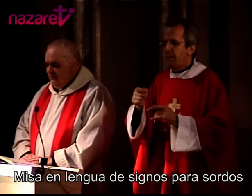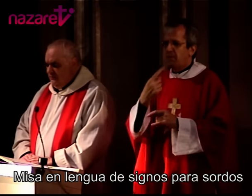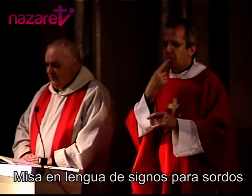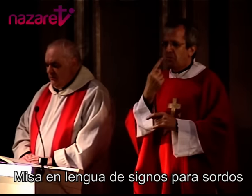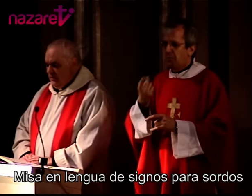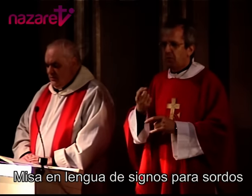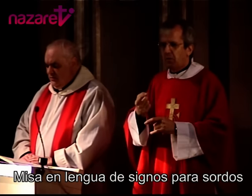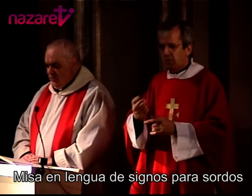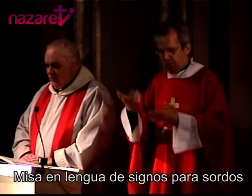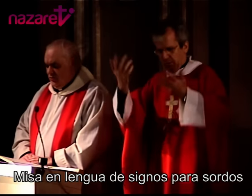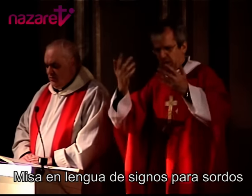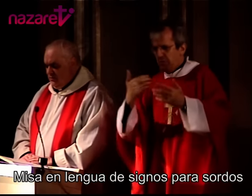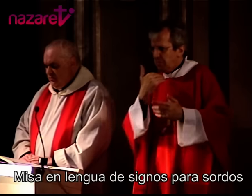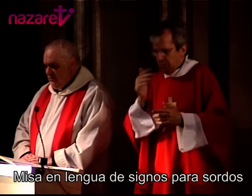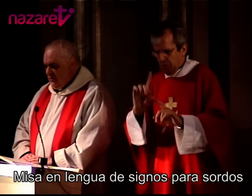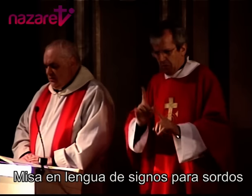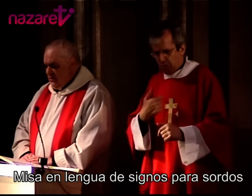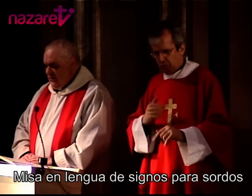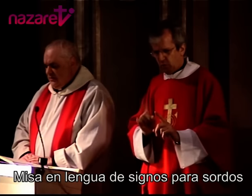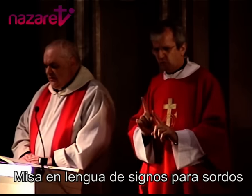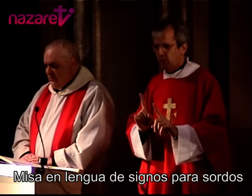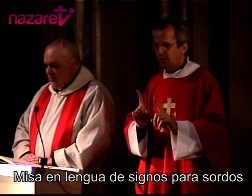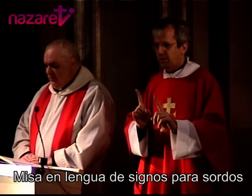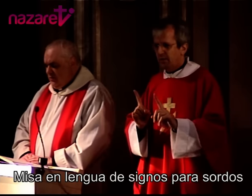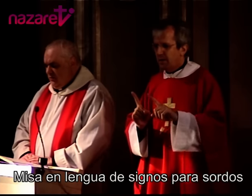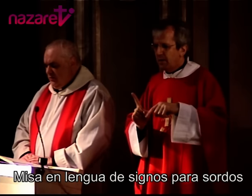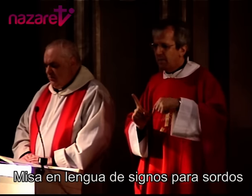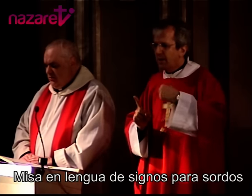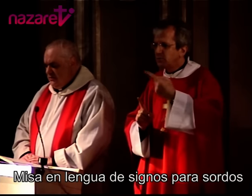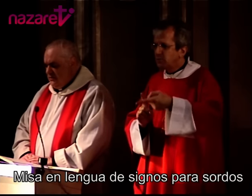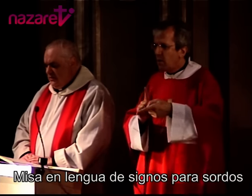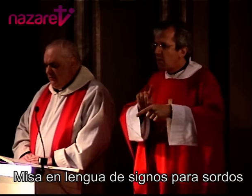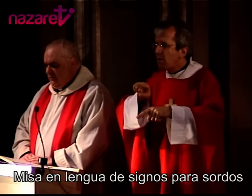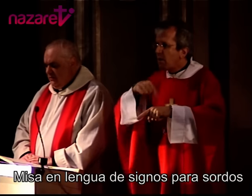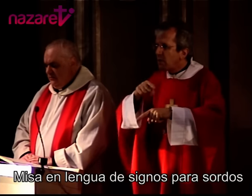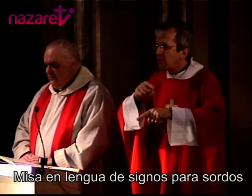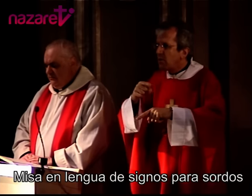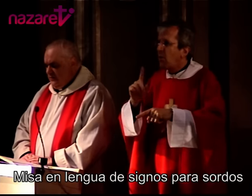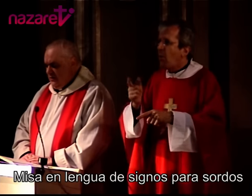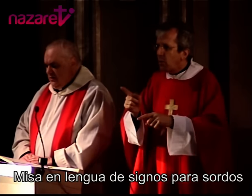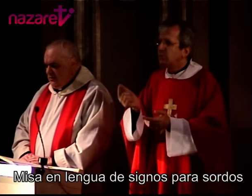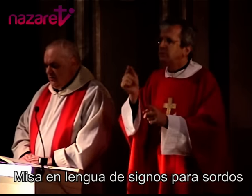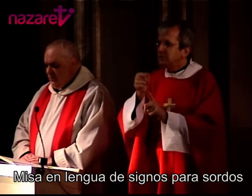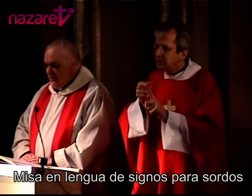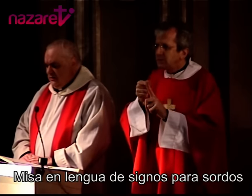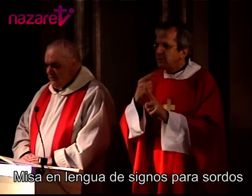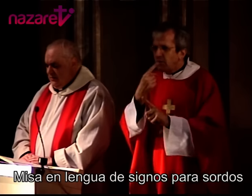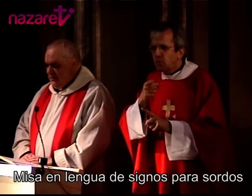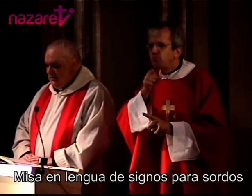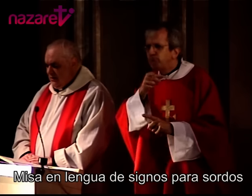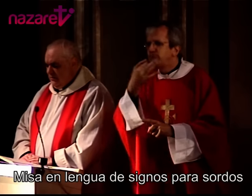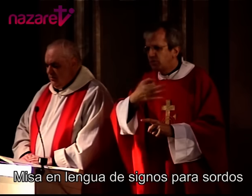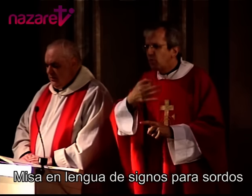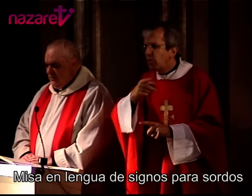replicó: «Hombre, no lo soy». Y pasada cosa de una hora, otro insistía diciendo: «Sin duda este